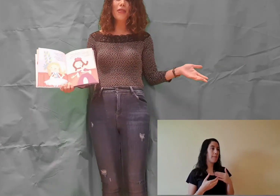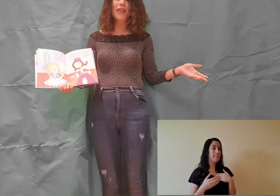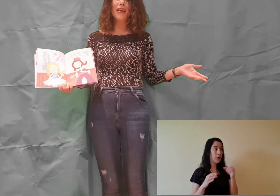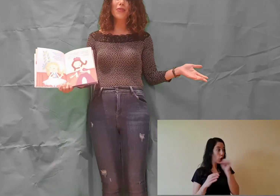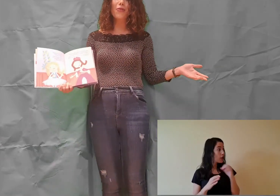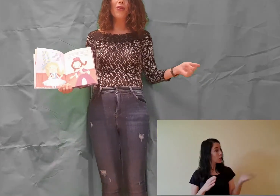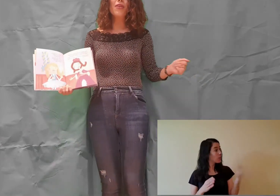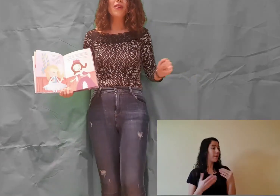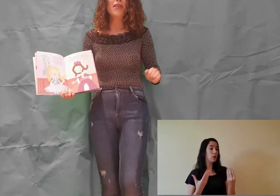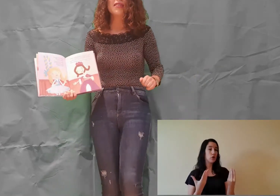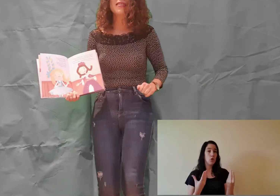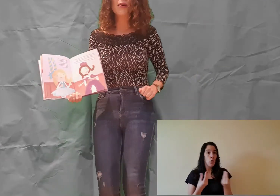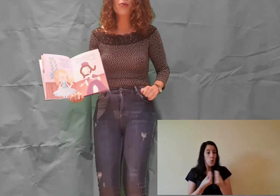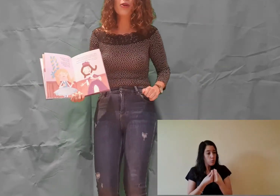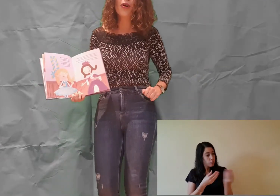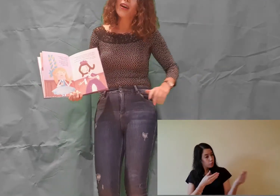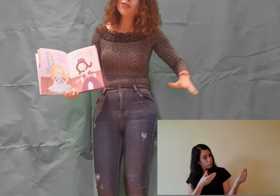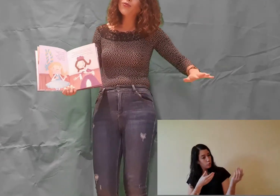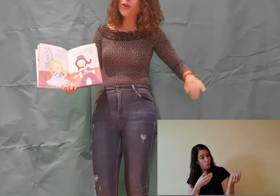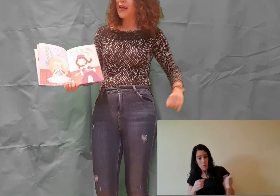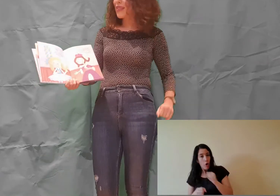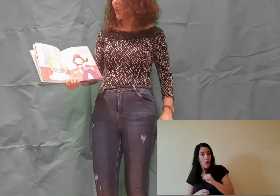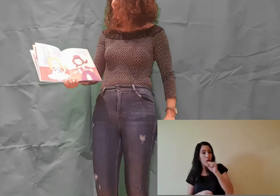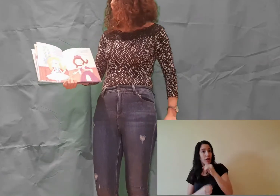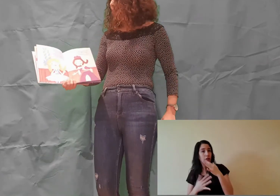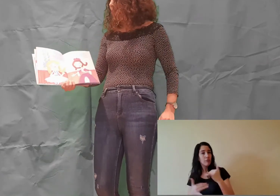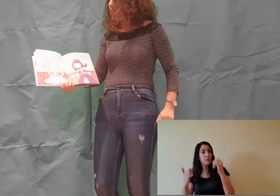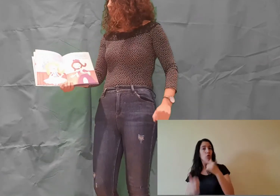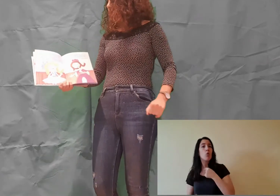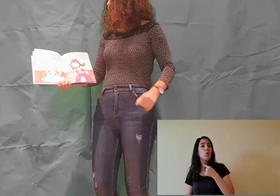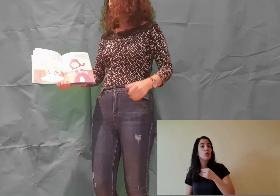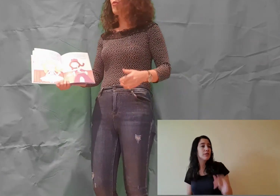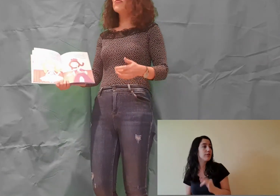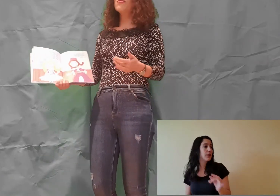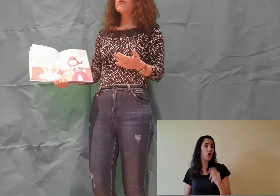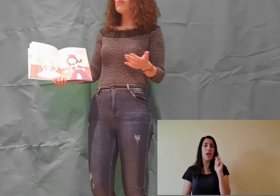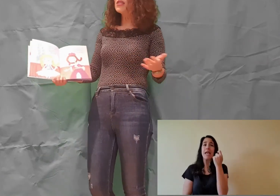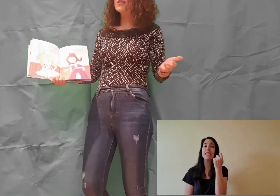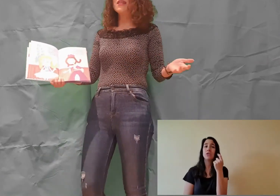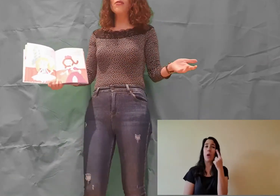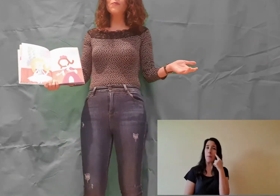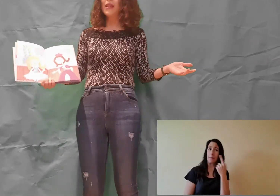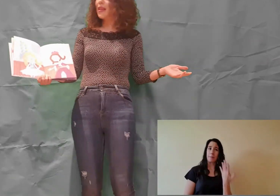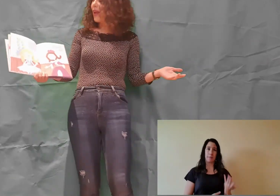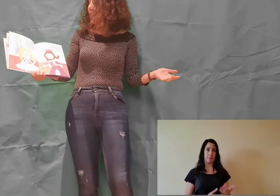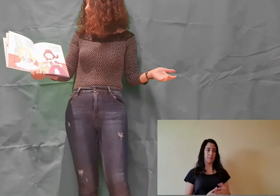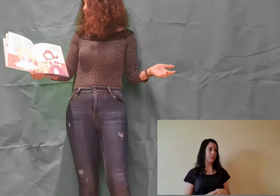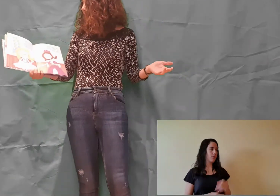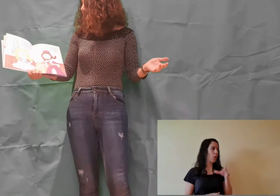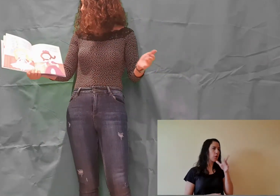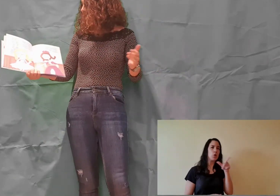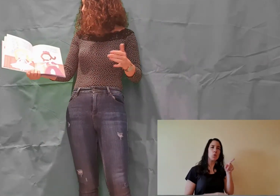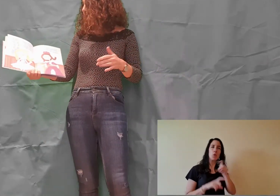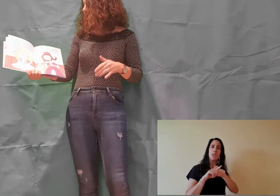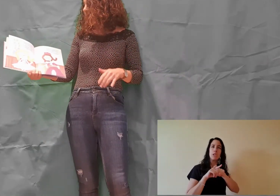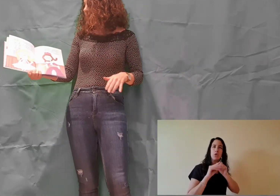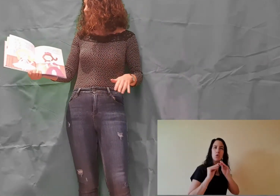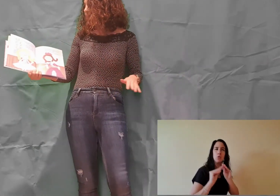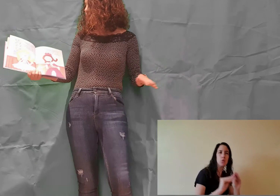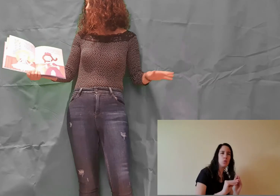en el concierto, seguro es un buen acierto. Con tu estilo especial y